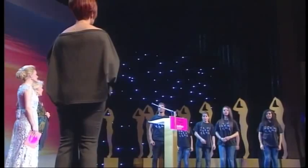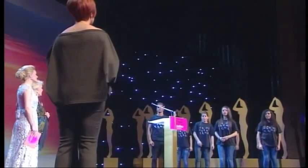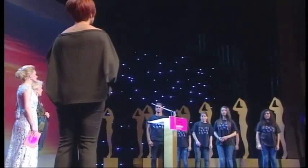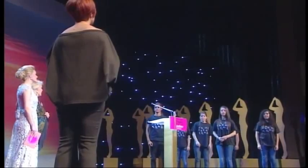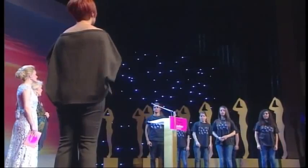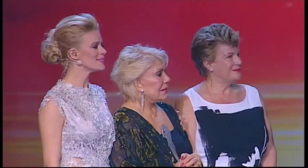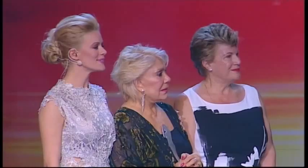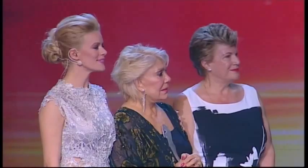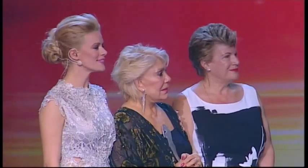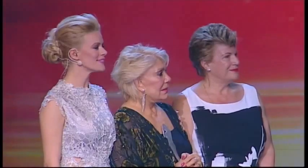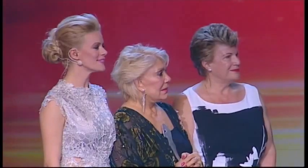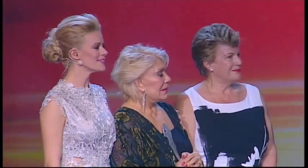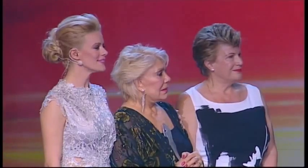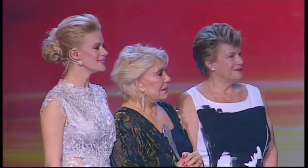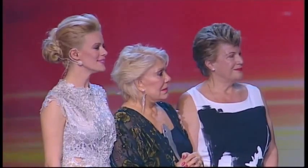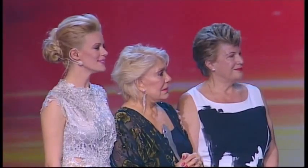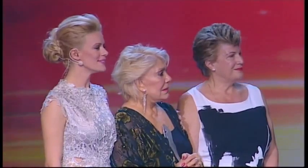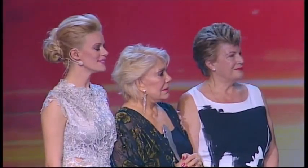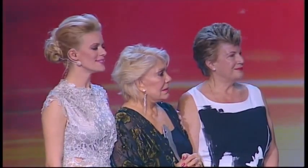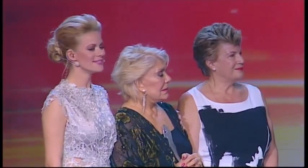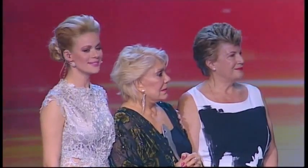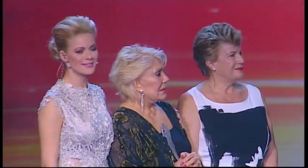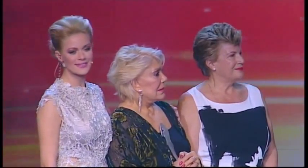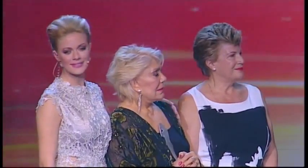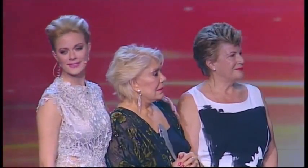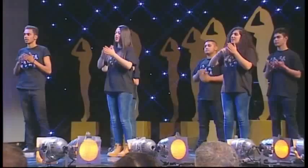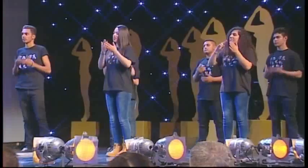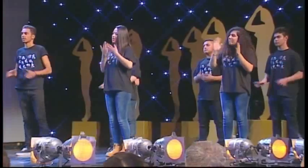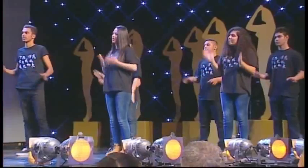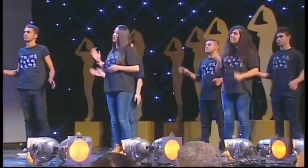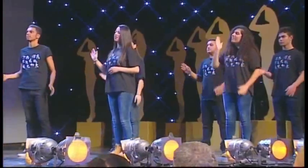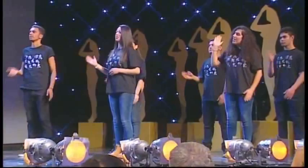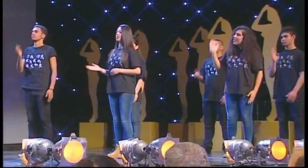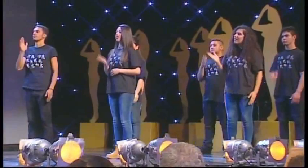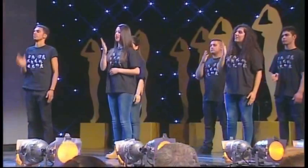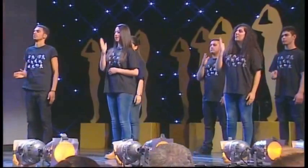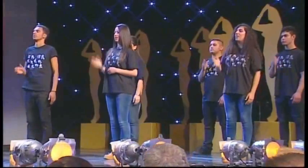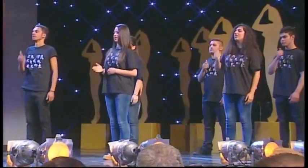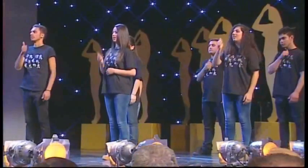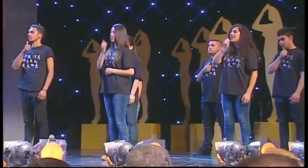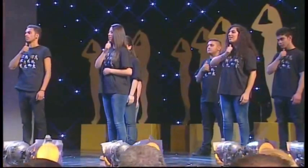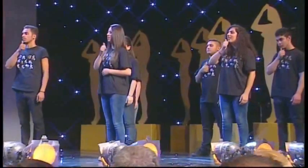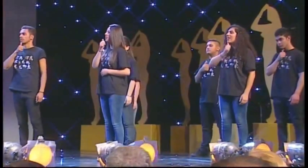Οι έρωτες με μάθαν να προσέχω, οι χωρισμοί να αντέχω.